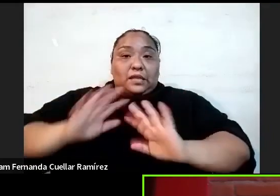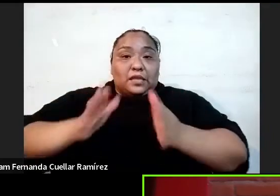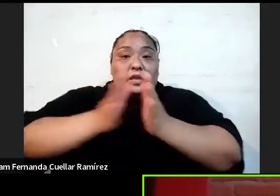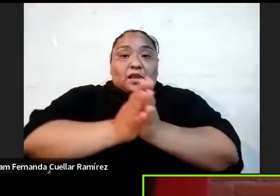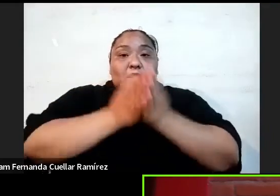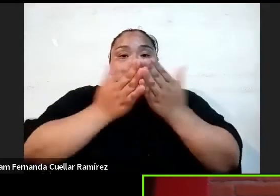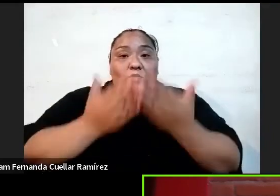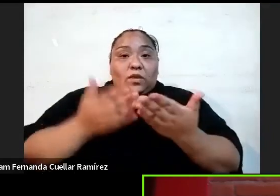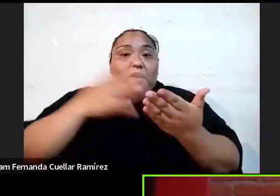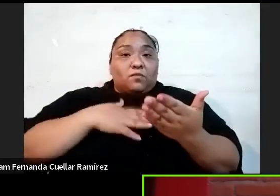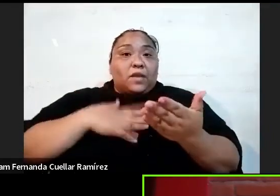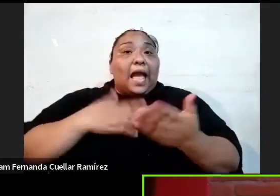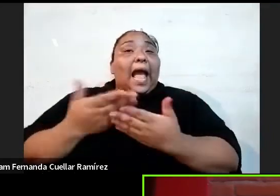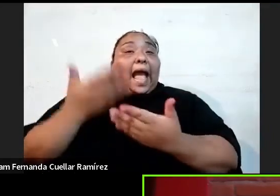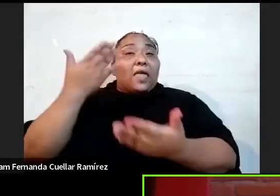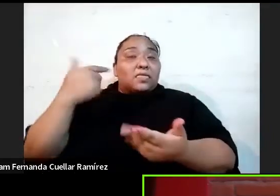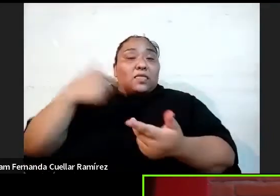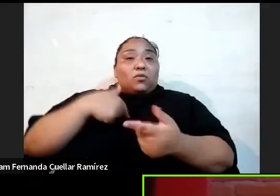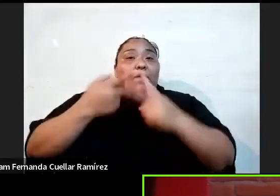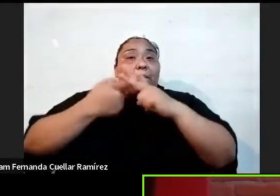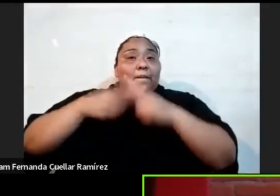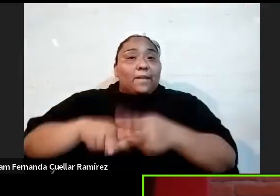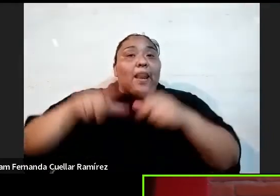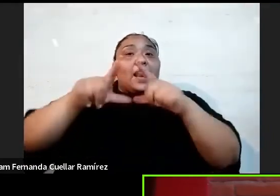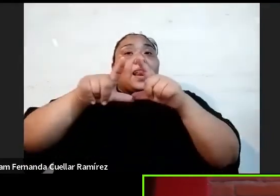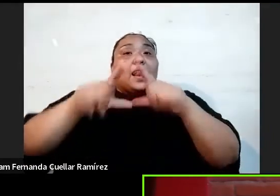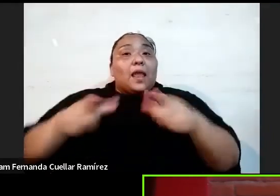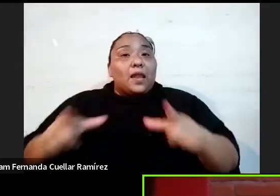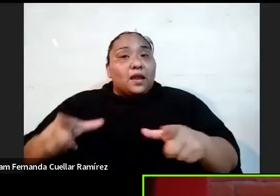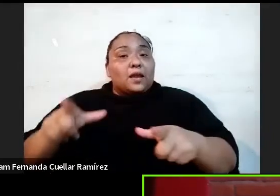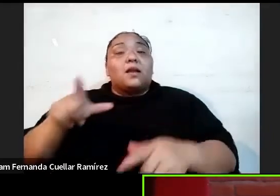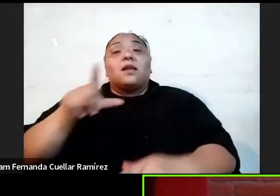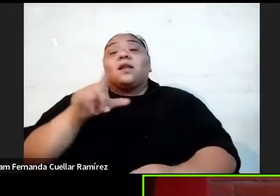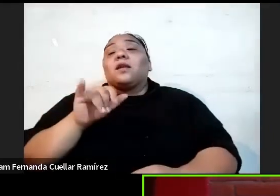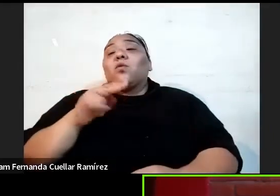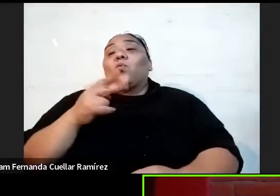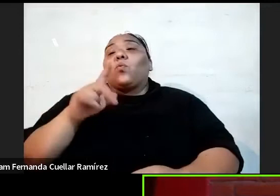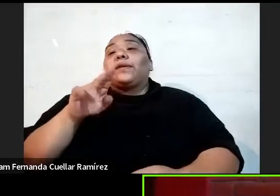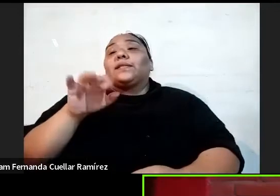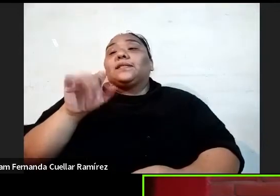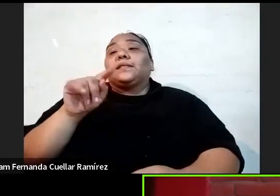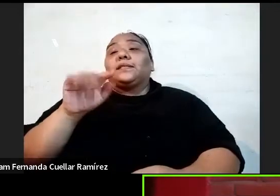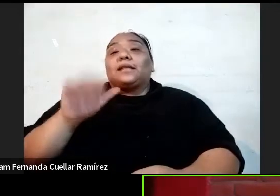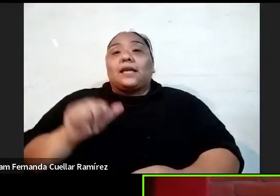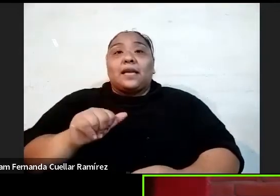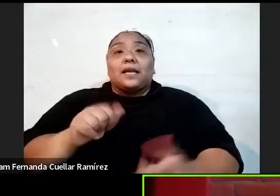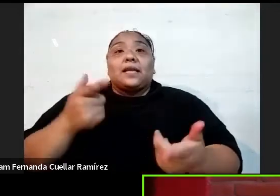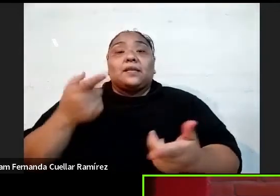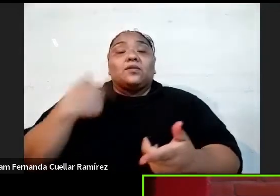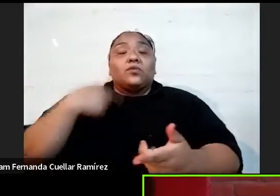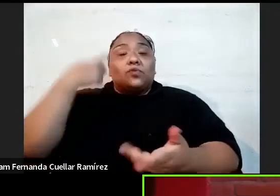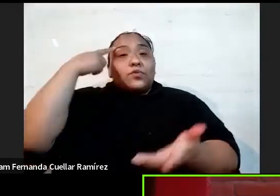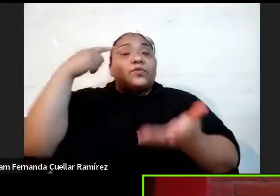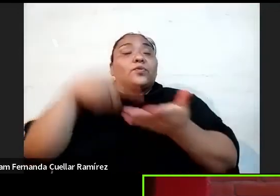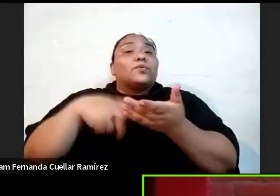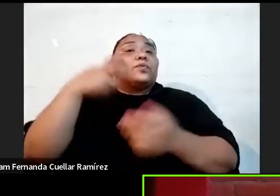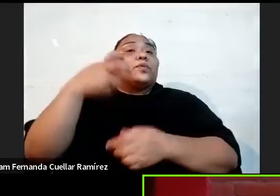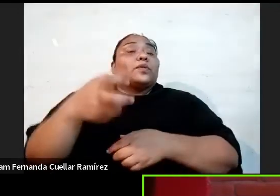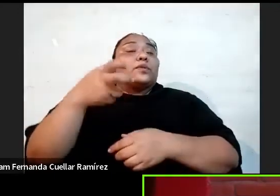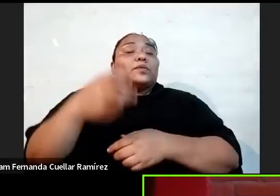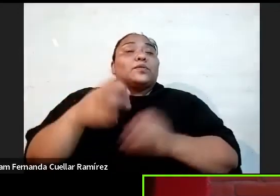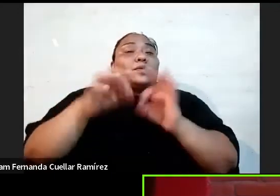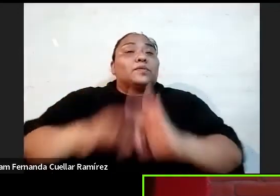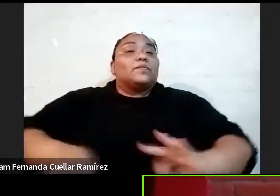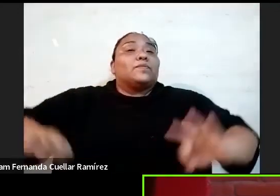en la lingüística. Y creo que, por ejemplo, el hecho de que cuando una